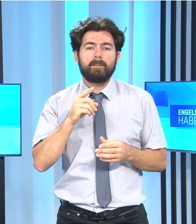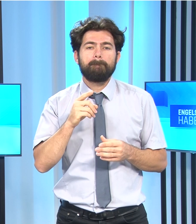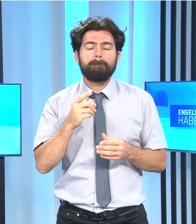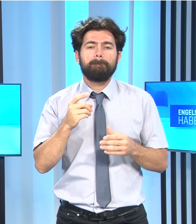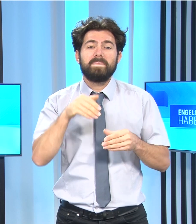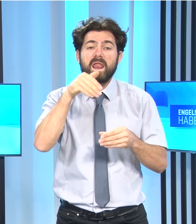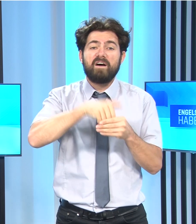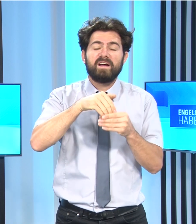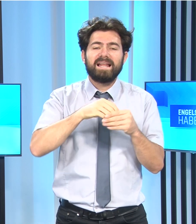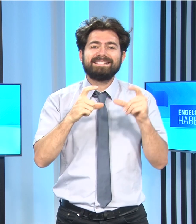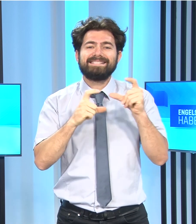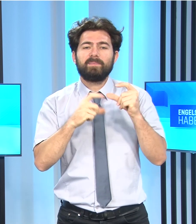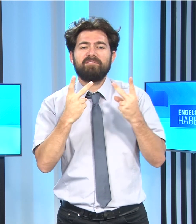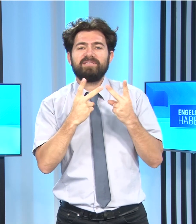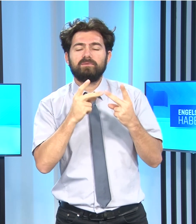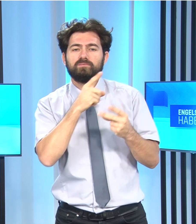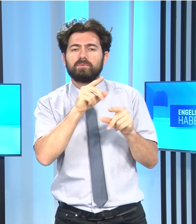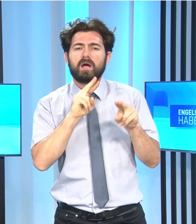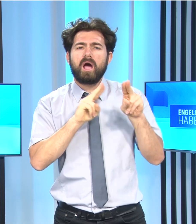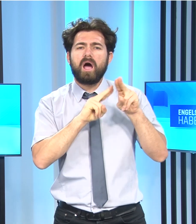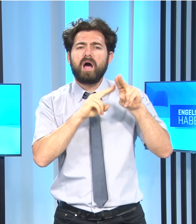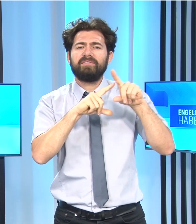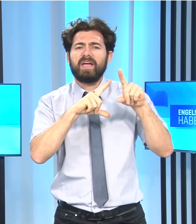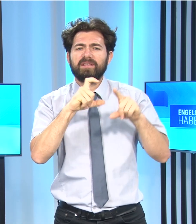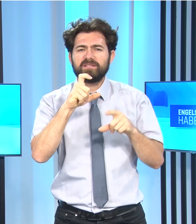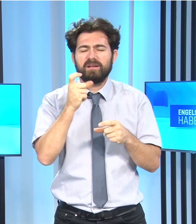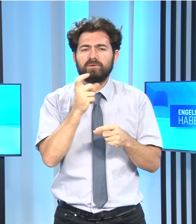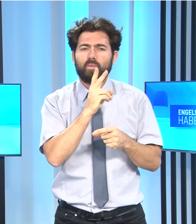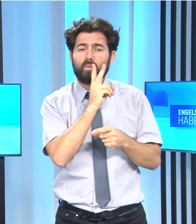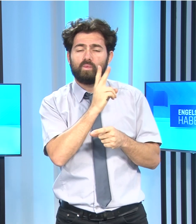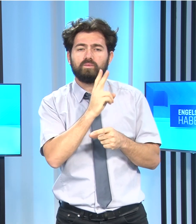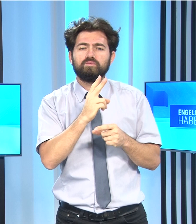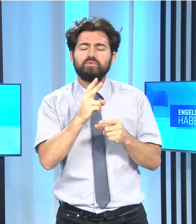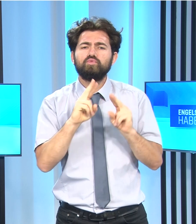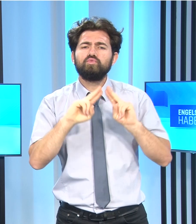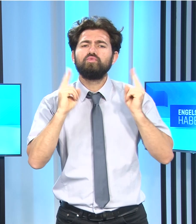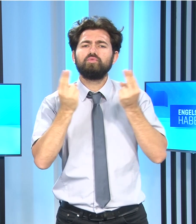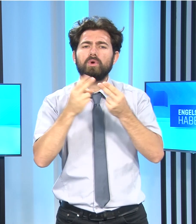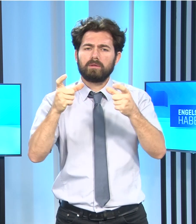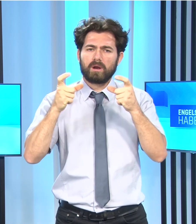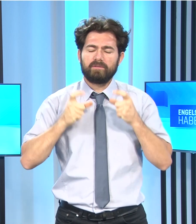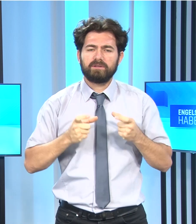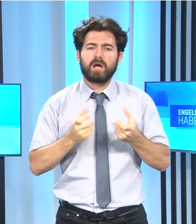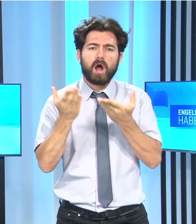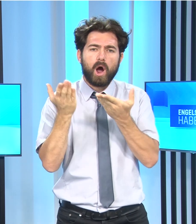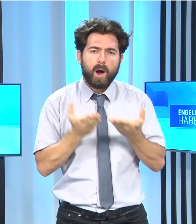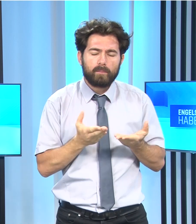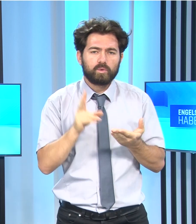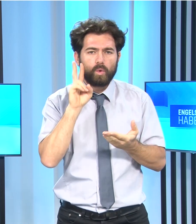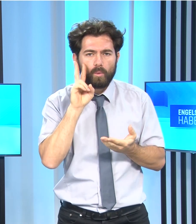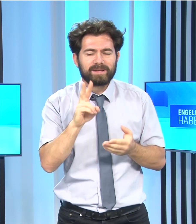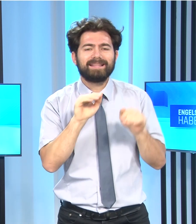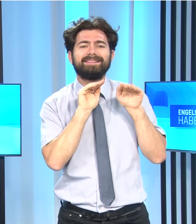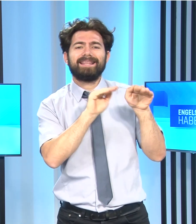İngiliz Milletvekili Sammy Wilson, Kuzey Kıbrıs Türk Cumhuriyeti'nin dünya tarafından tanınmasına destek